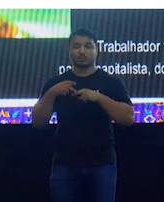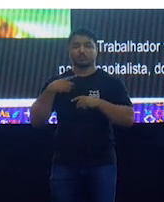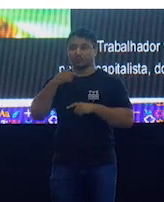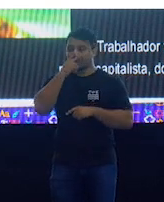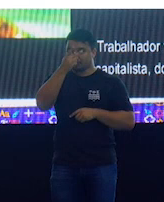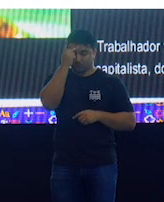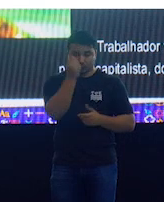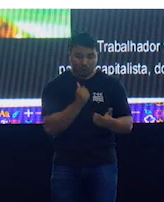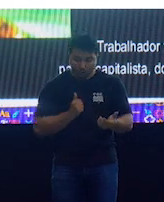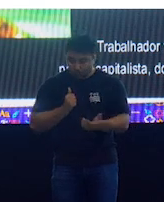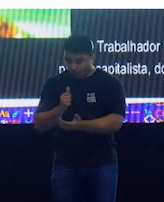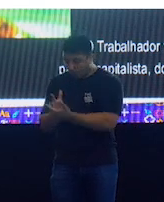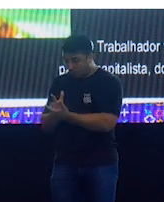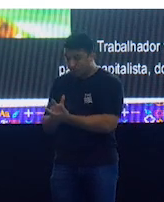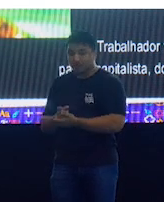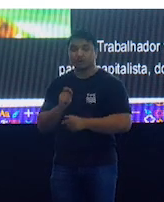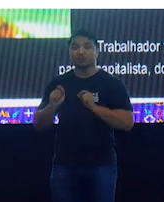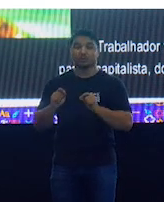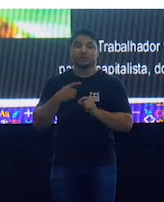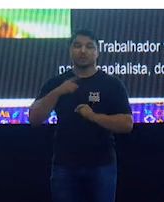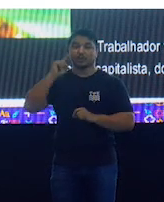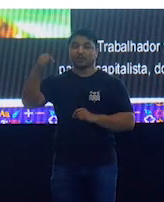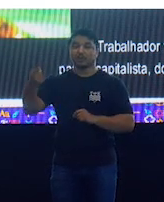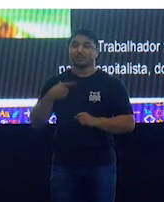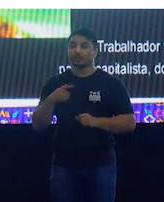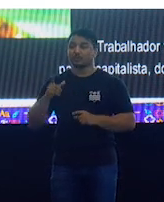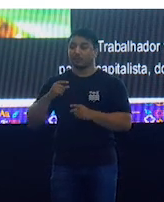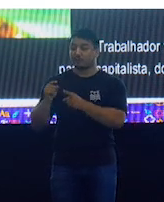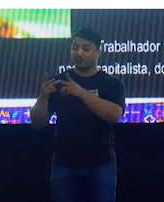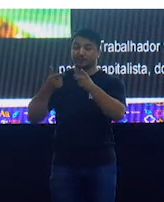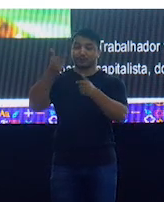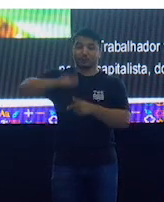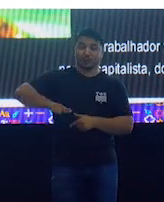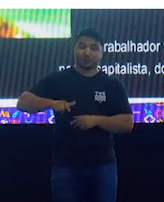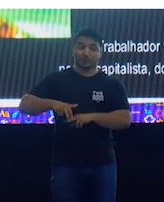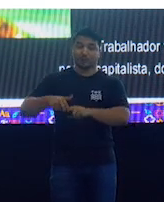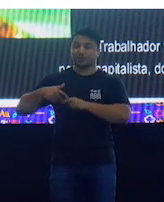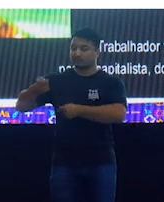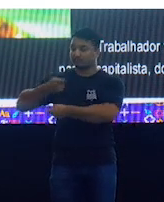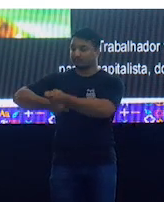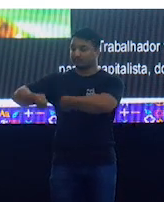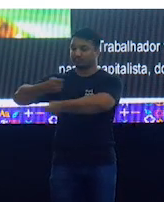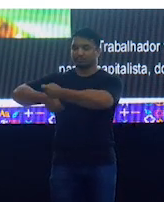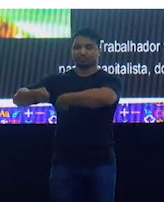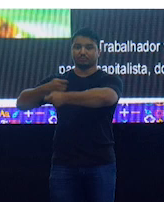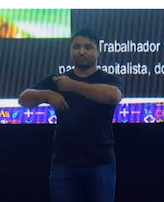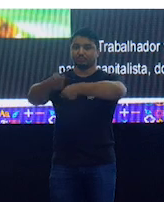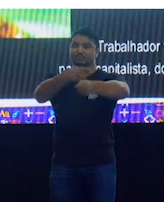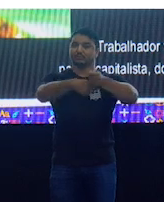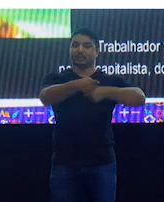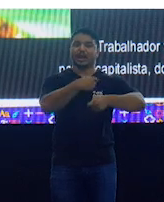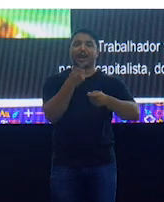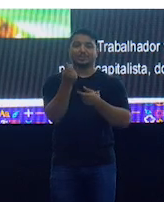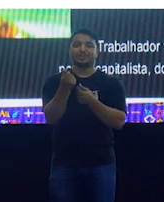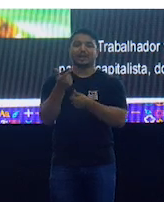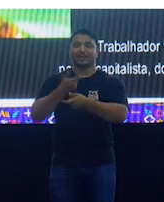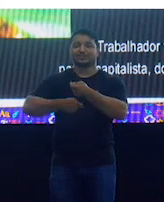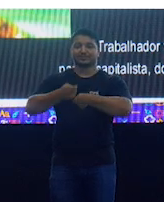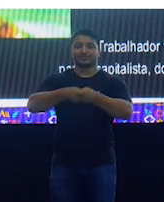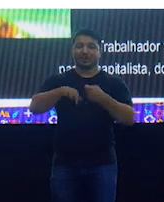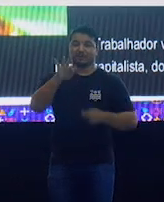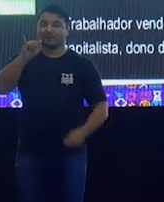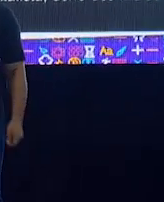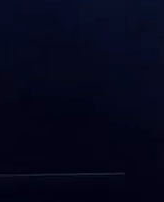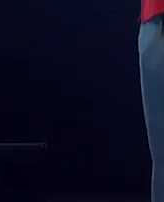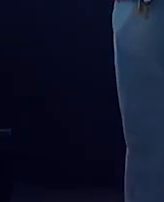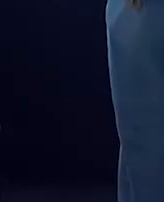pessoas compram essas ações, depois elas revendem. E parte do patrimônio delas é com a